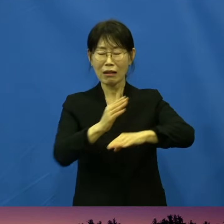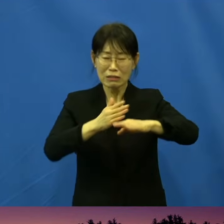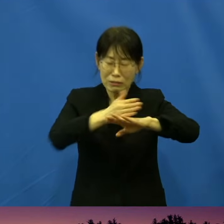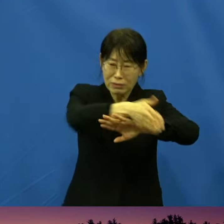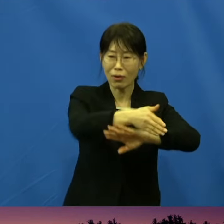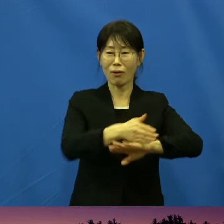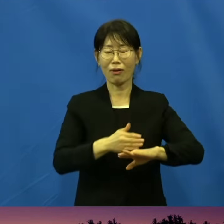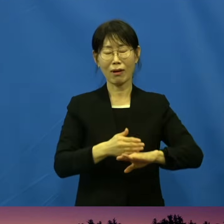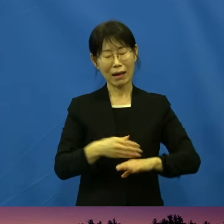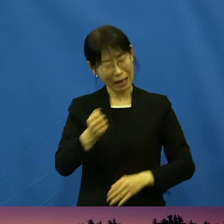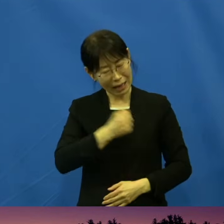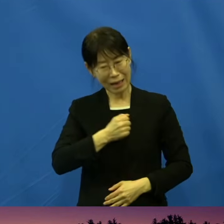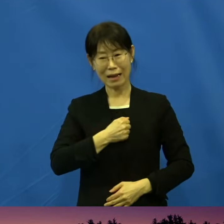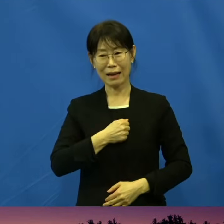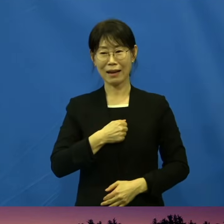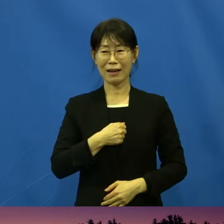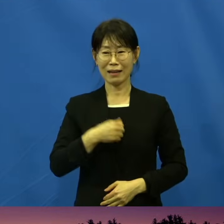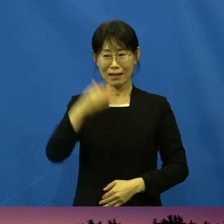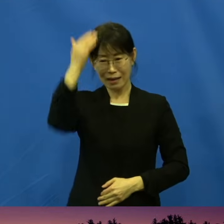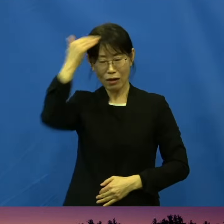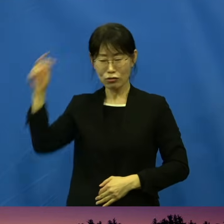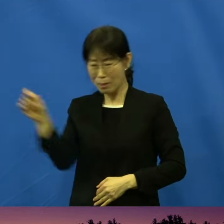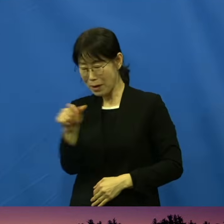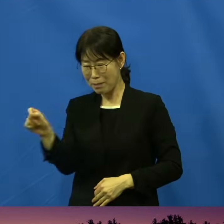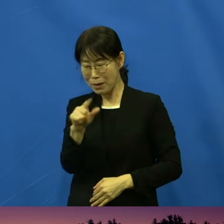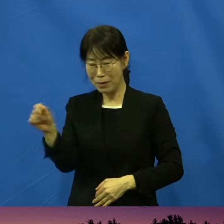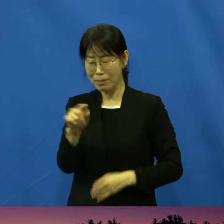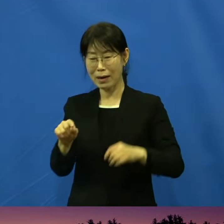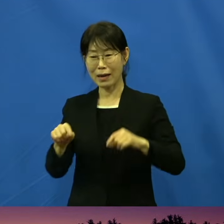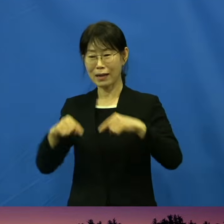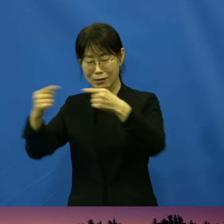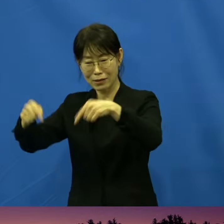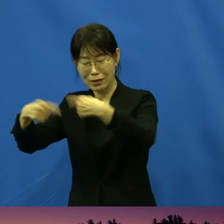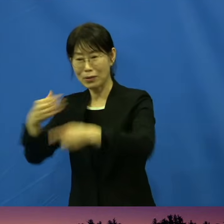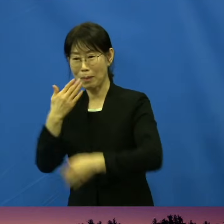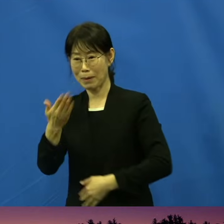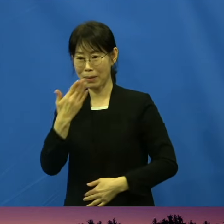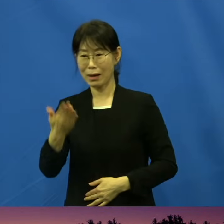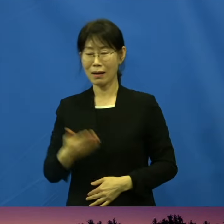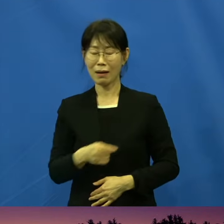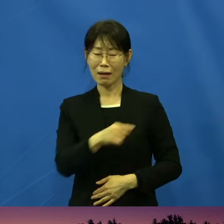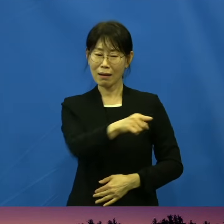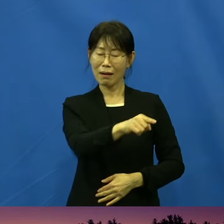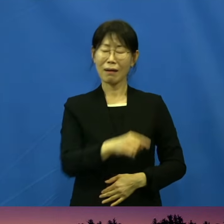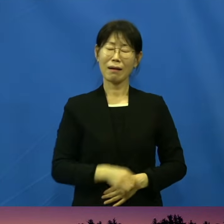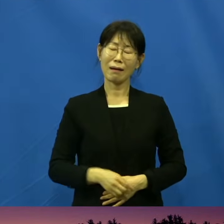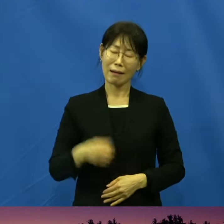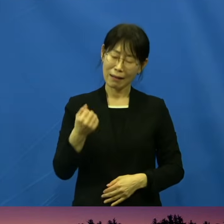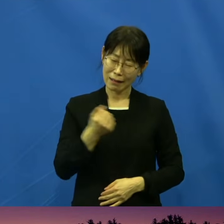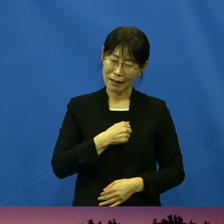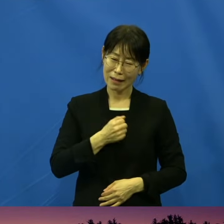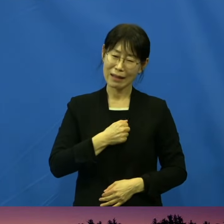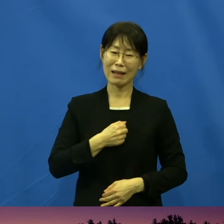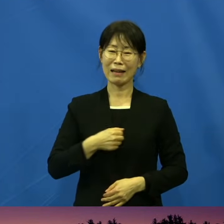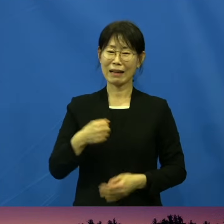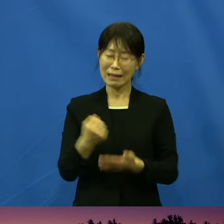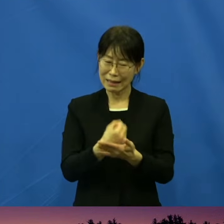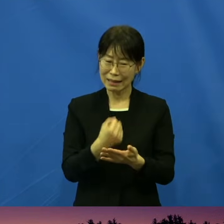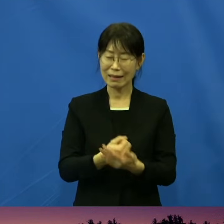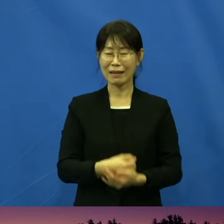그냥. 그런데 다 기다리고 있고 그러더라고요. 그러니까 이 한국은 모든